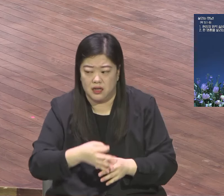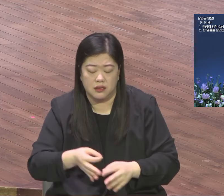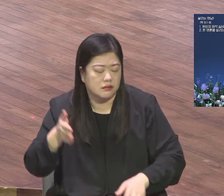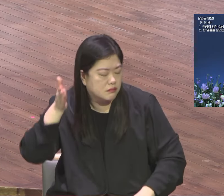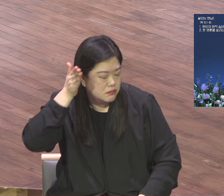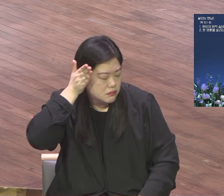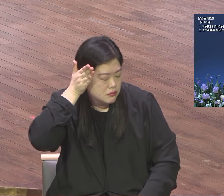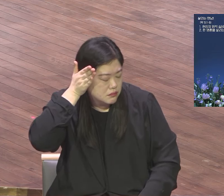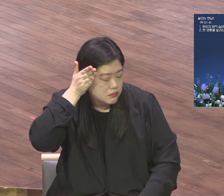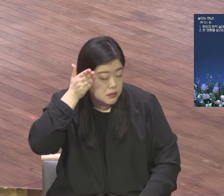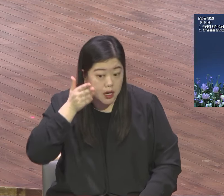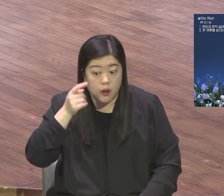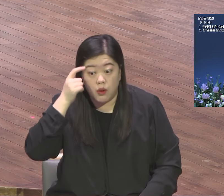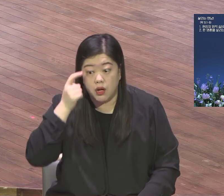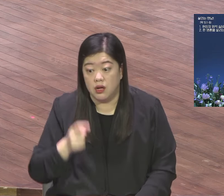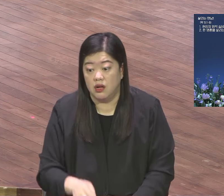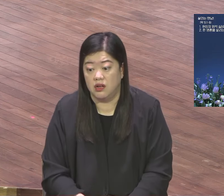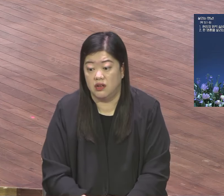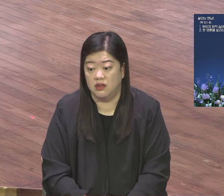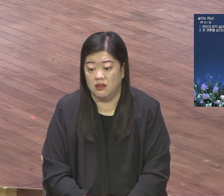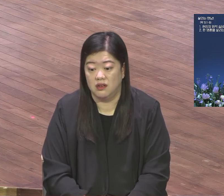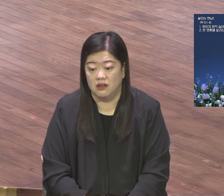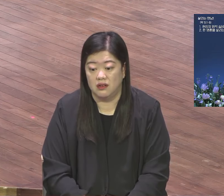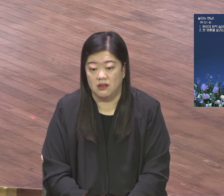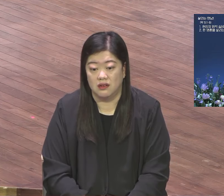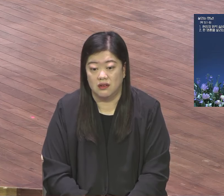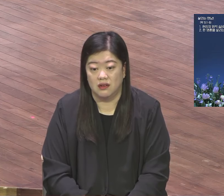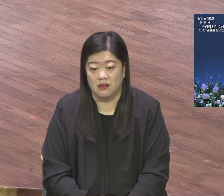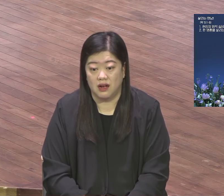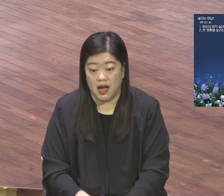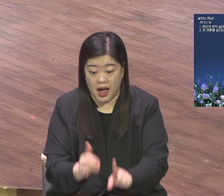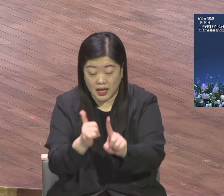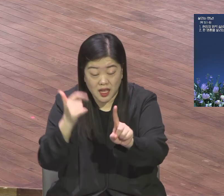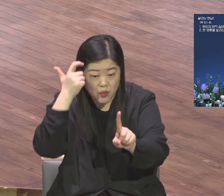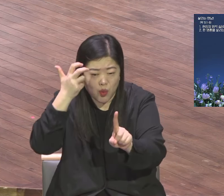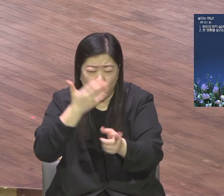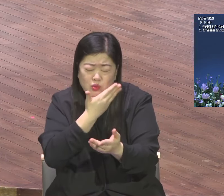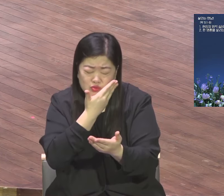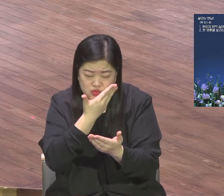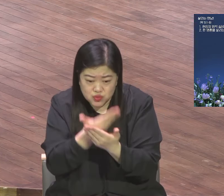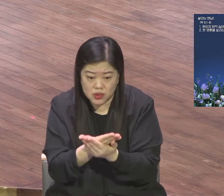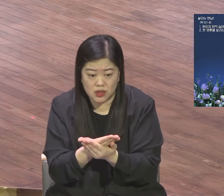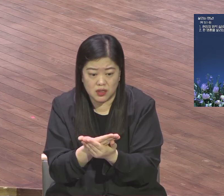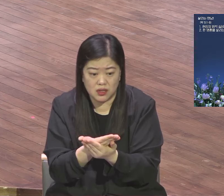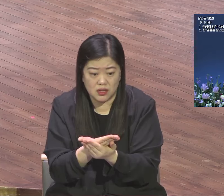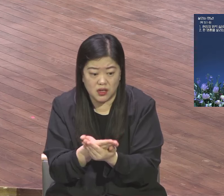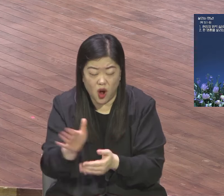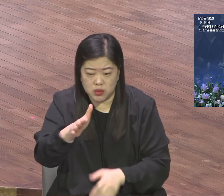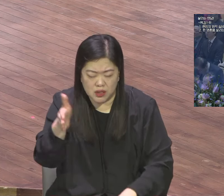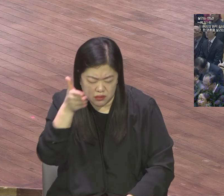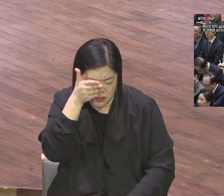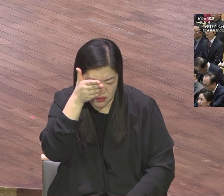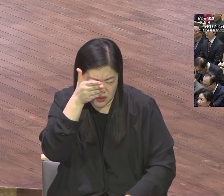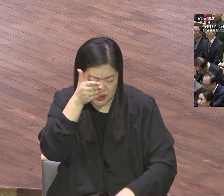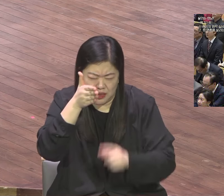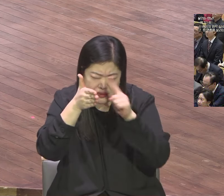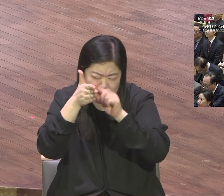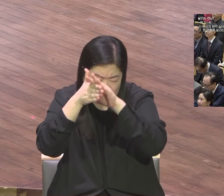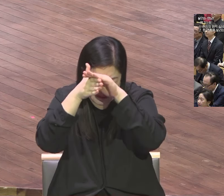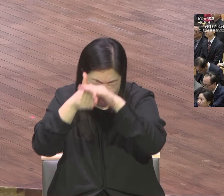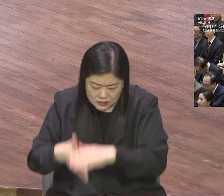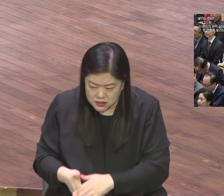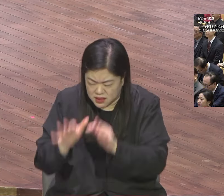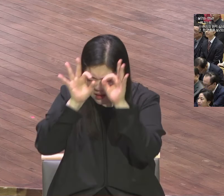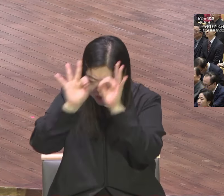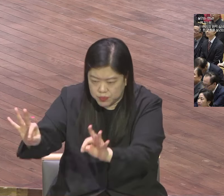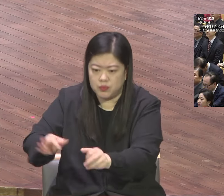없습니다. 예수님께서 보여주신 한 영혼의 소중한 구원의 시간표 우리는 놓치지 말아야 될 줄로 믿습니다.